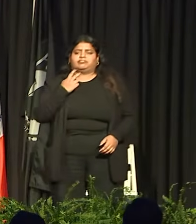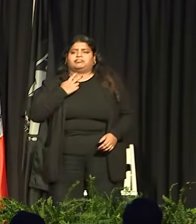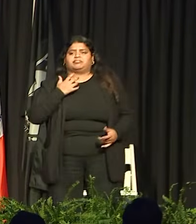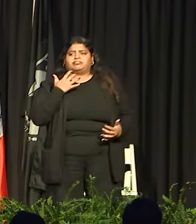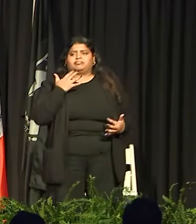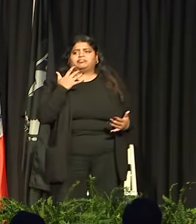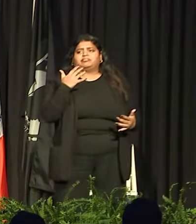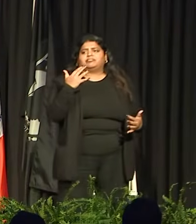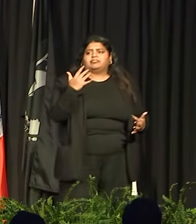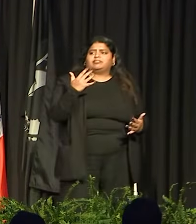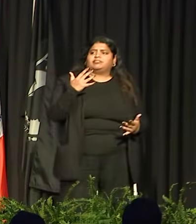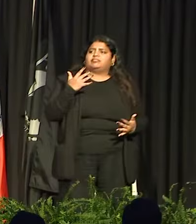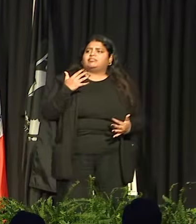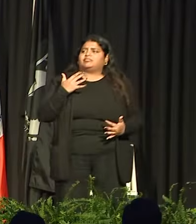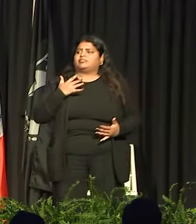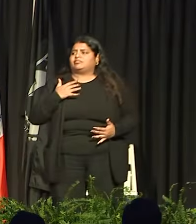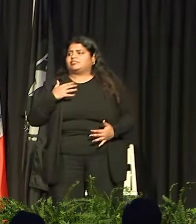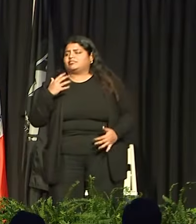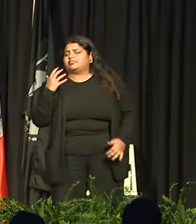आराम